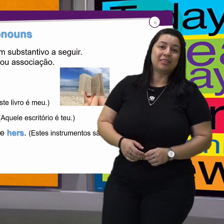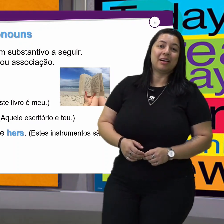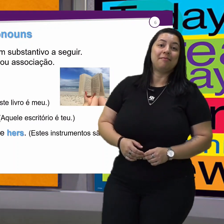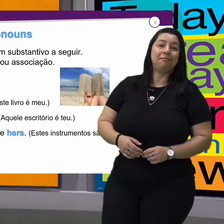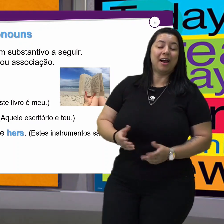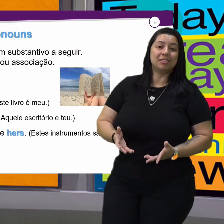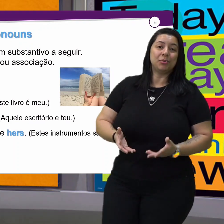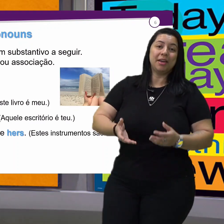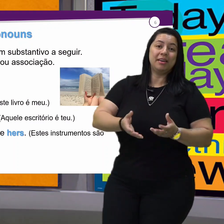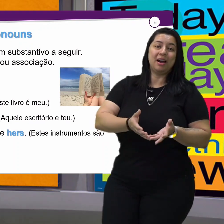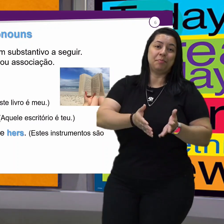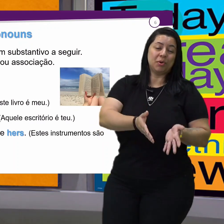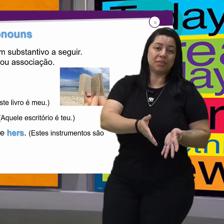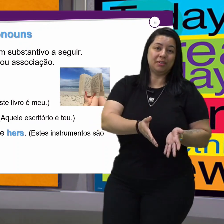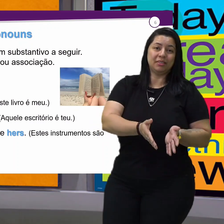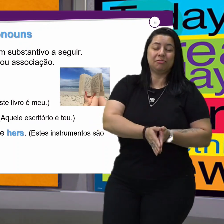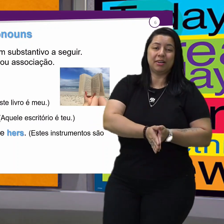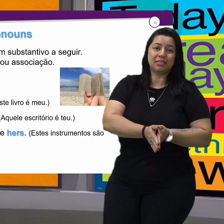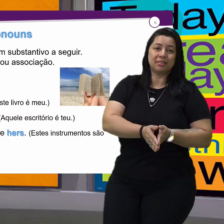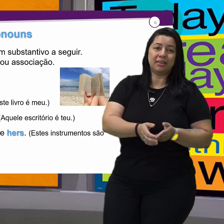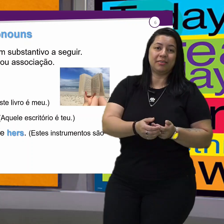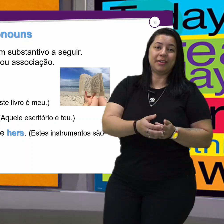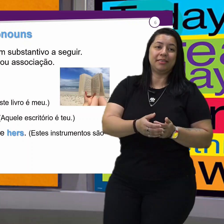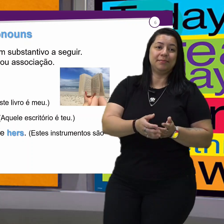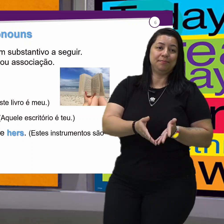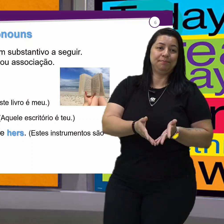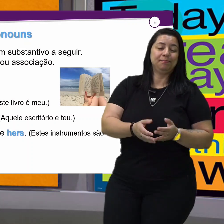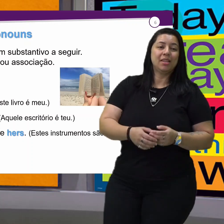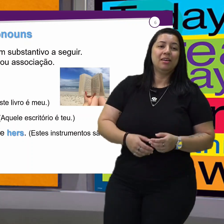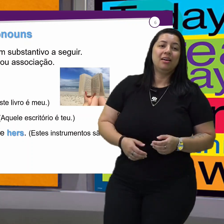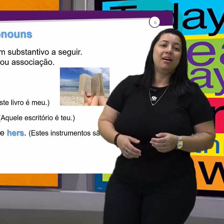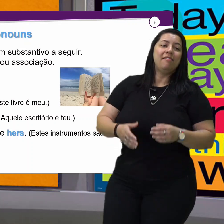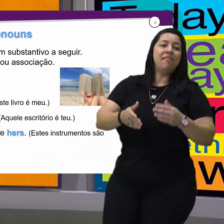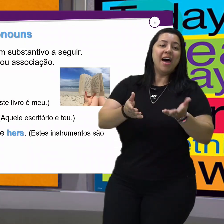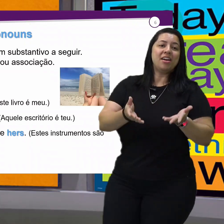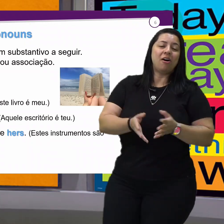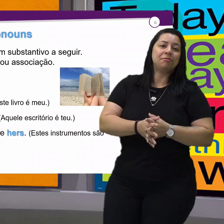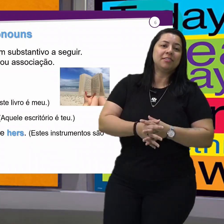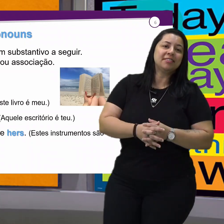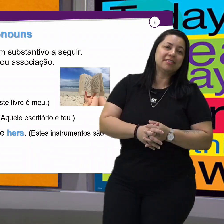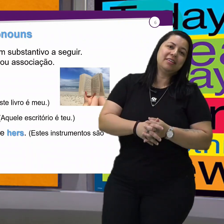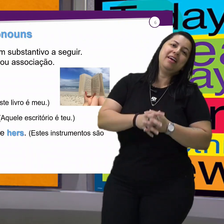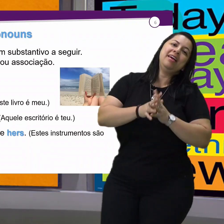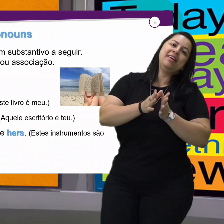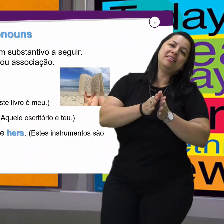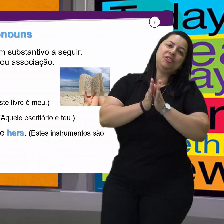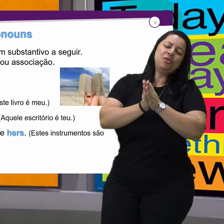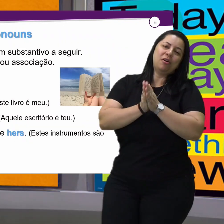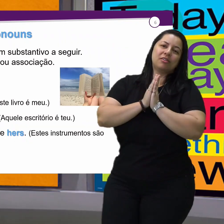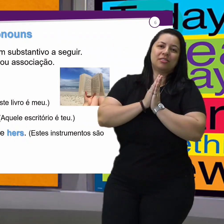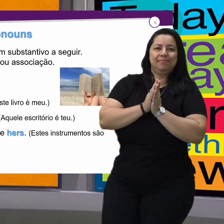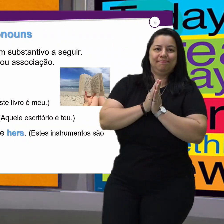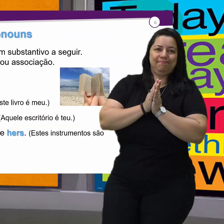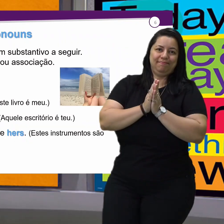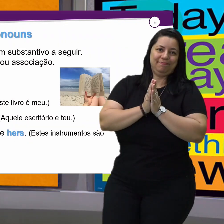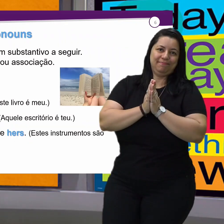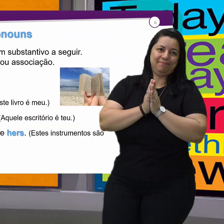tem que prestar atenção na posse. Frase. O que é a posse ali na frase? Né? E esta frase aqui, teacher? That office is